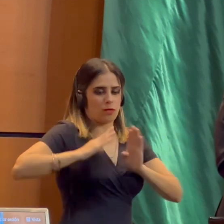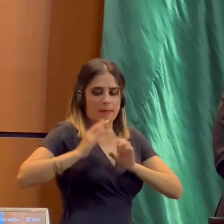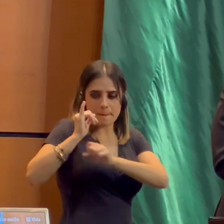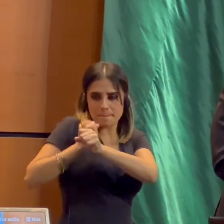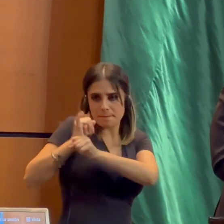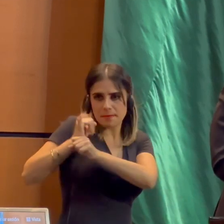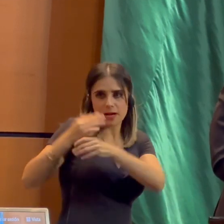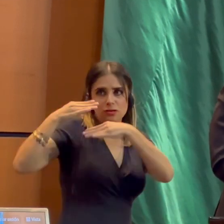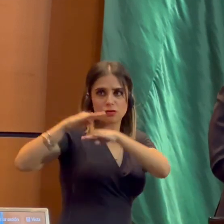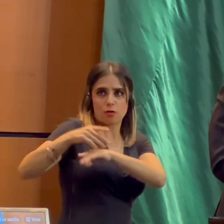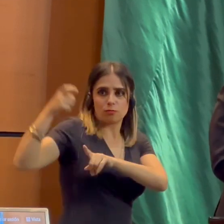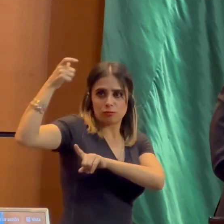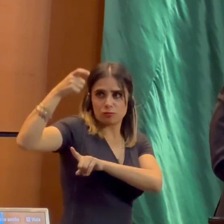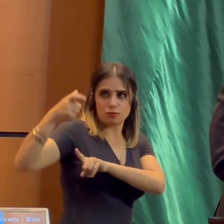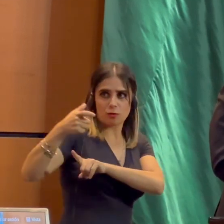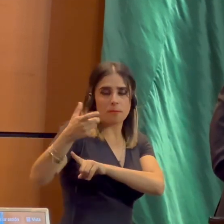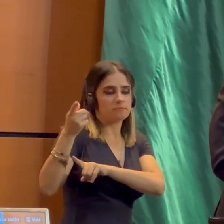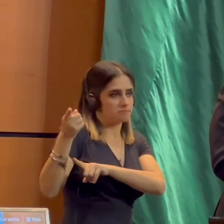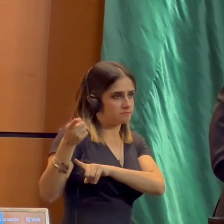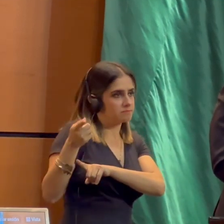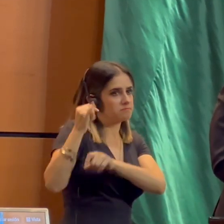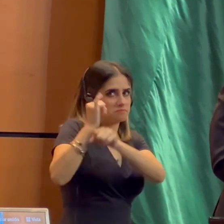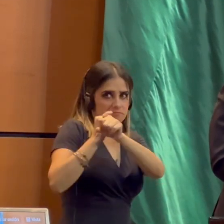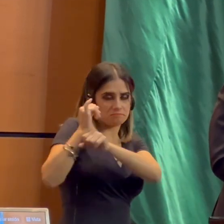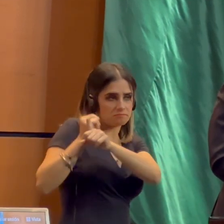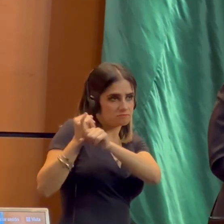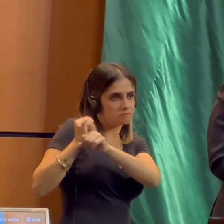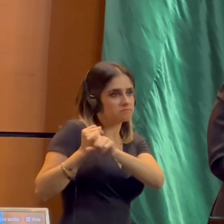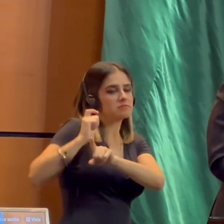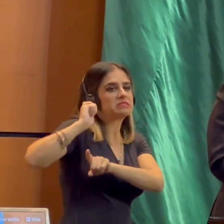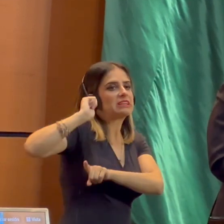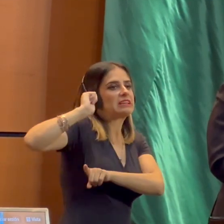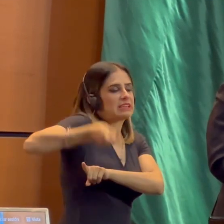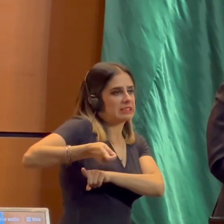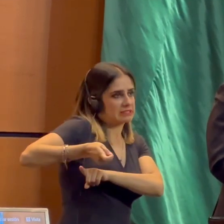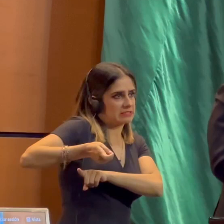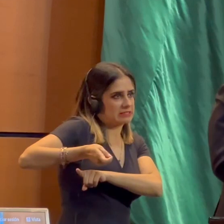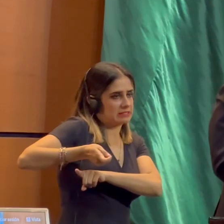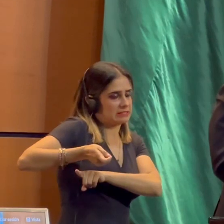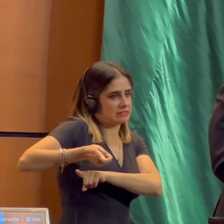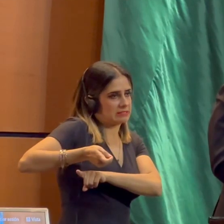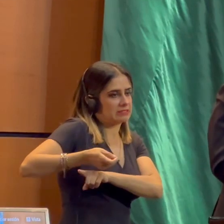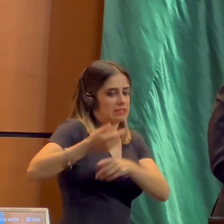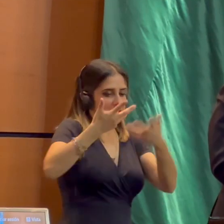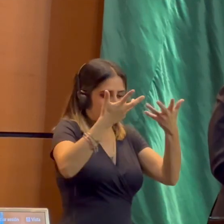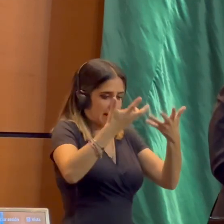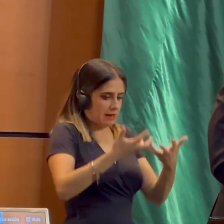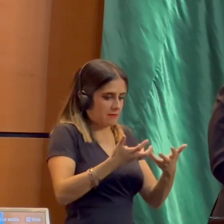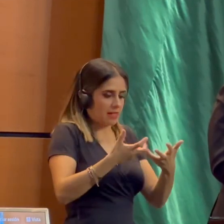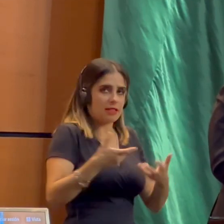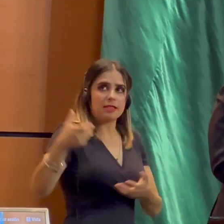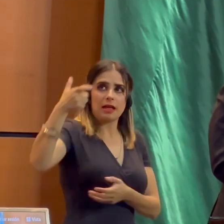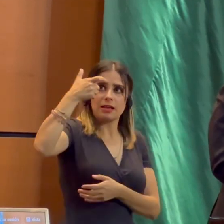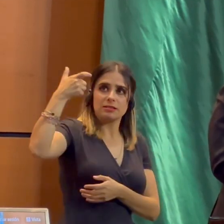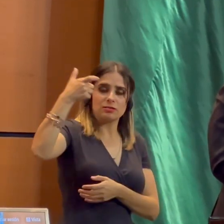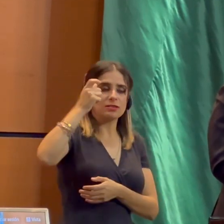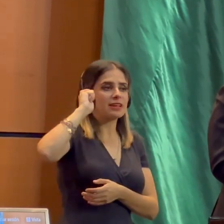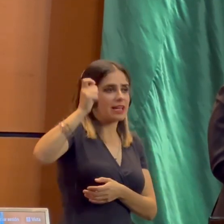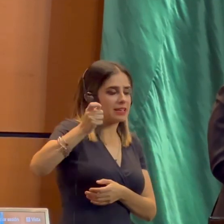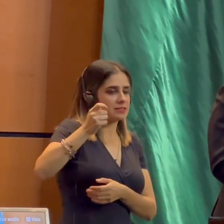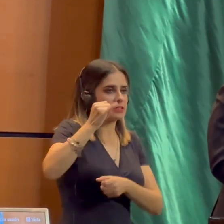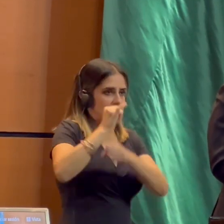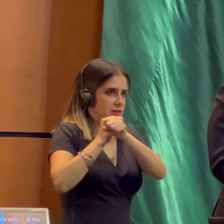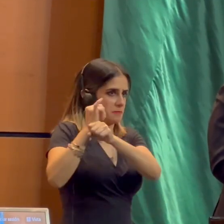究することがすでに行われているといいます。もしも人類が重力に反